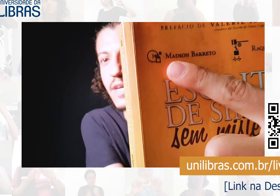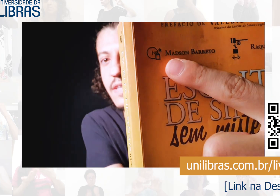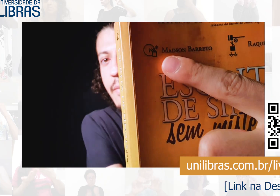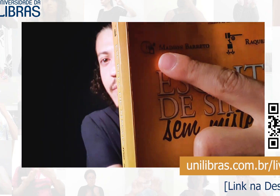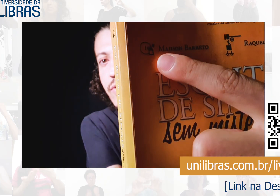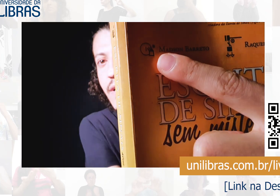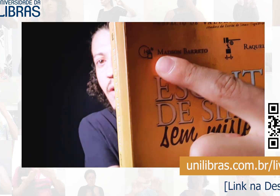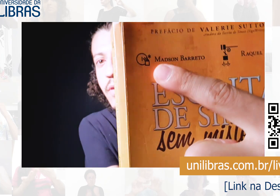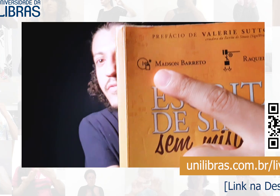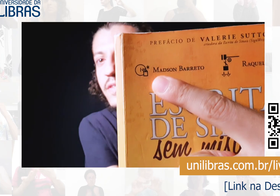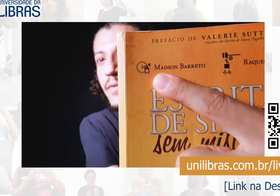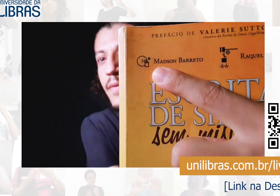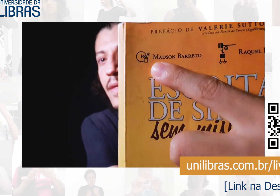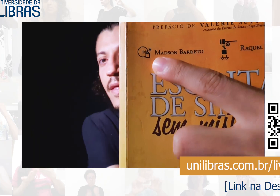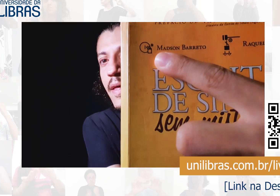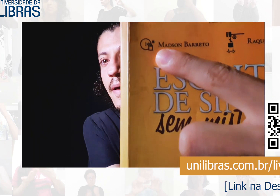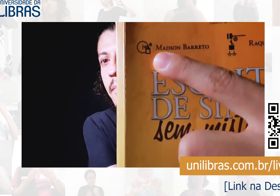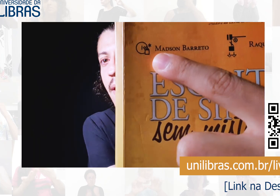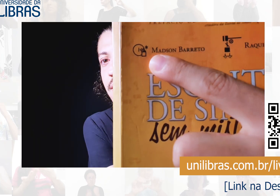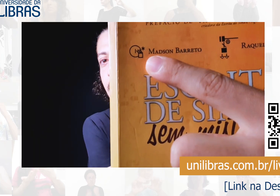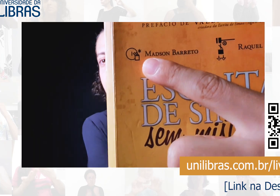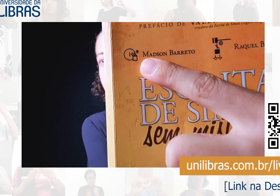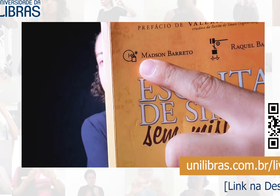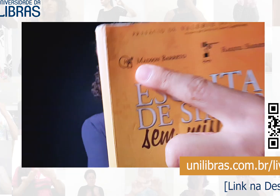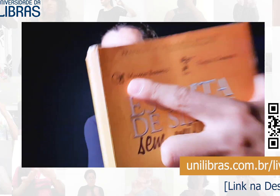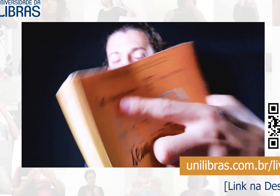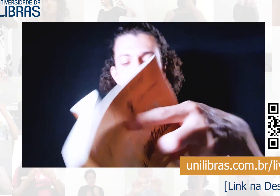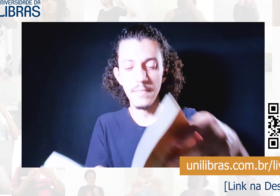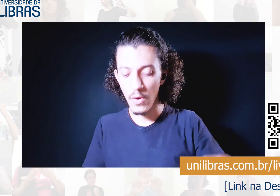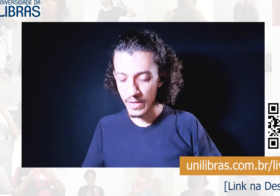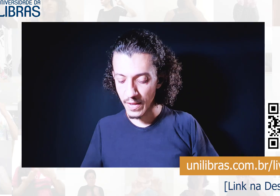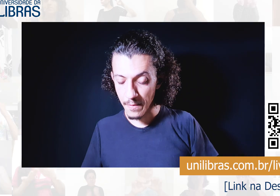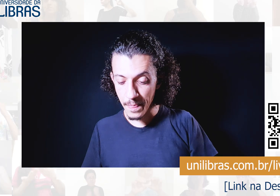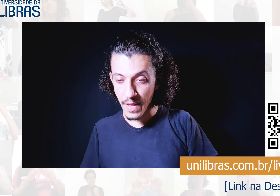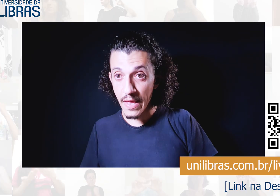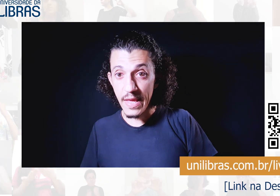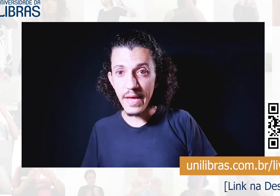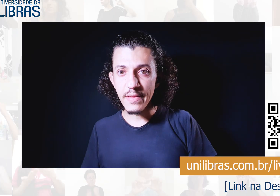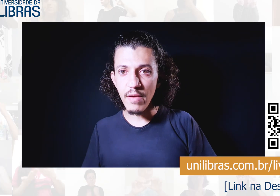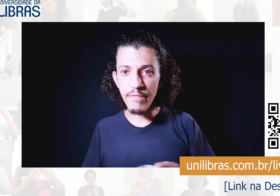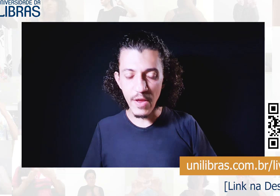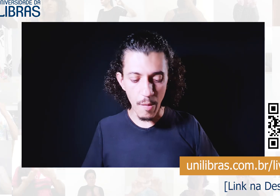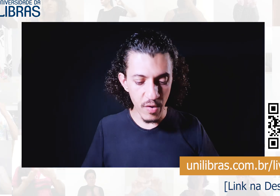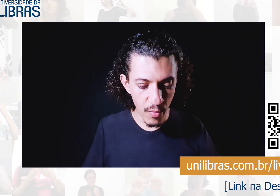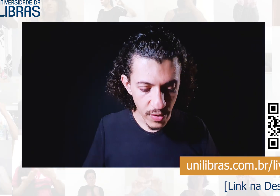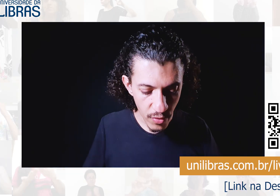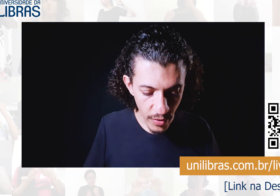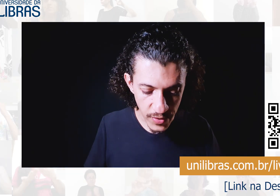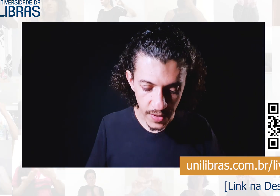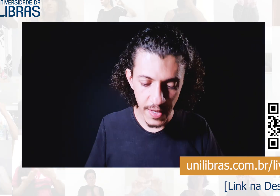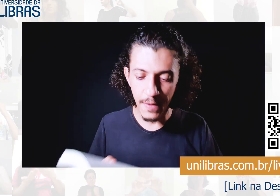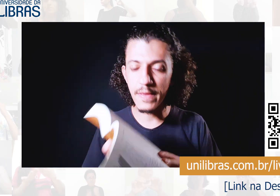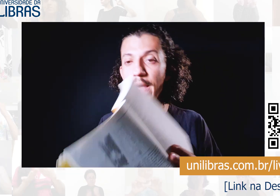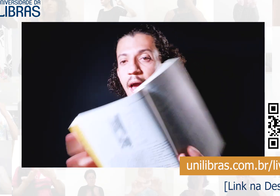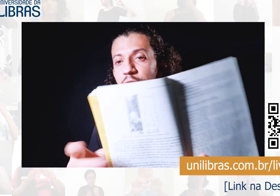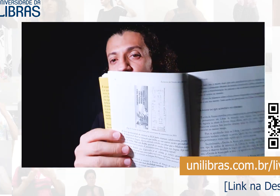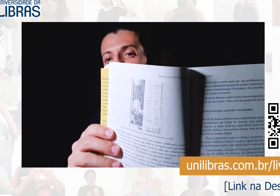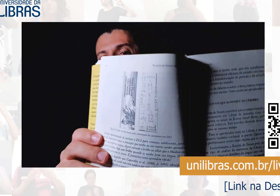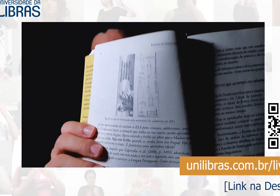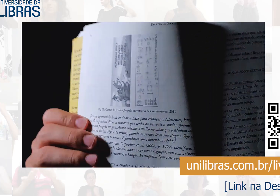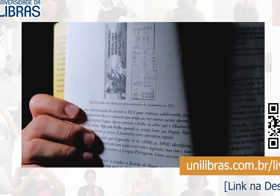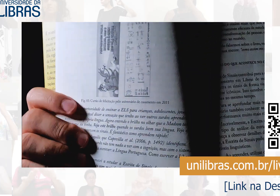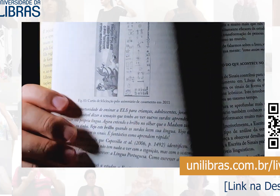Talvez você já saiba o meu sinal, talvez não, mas é assim. Ok. E aí, tem um fenômeno muito curioso aqui, que